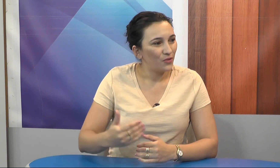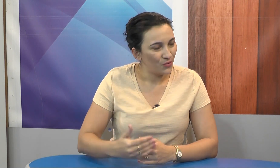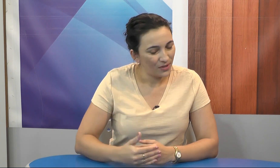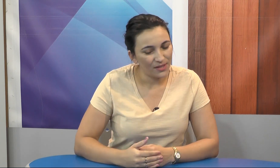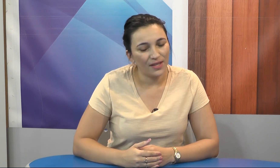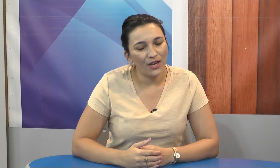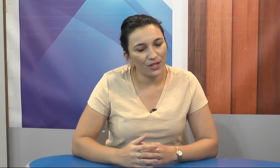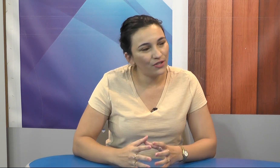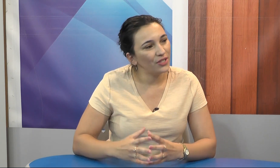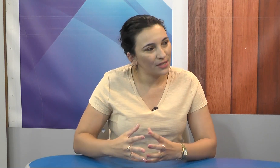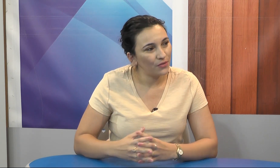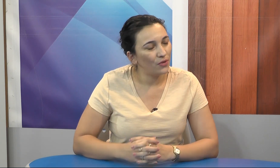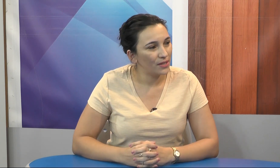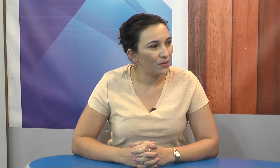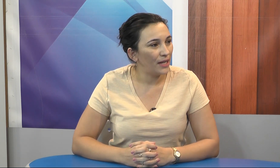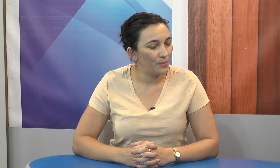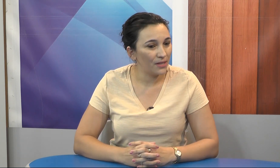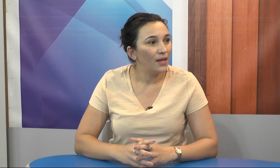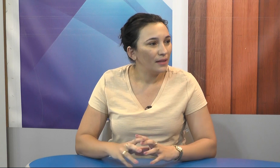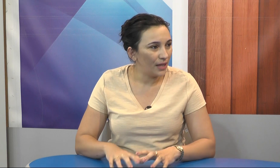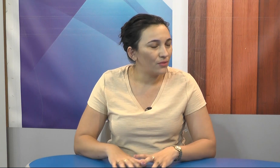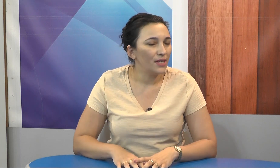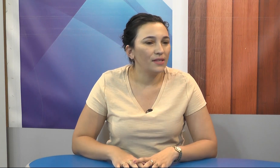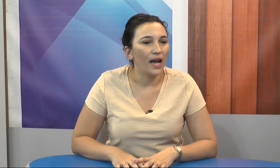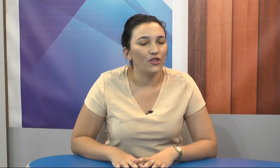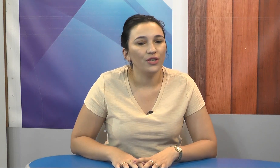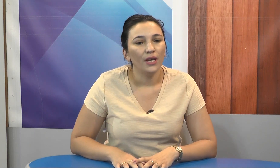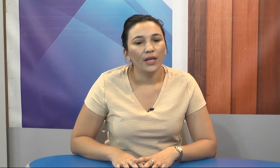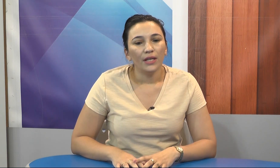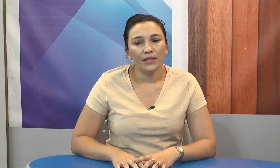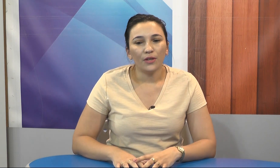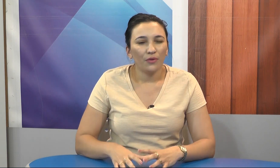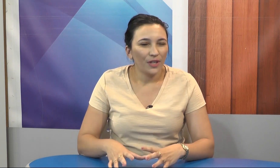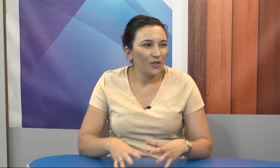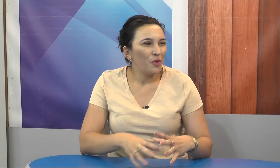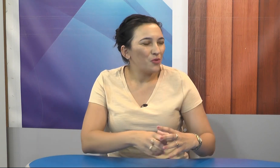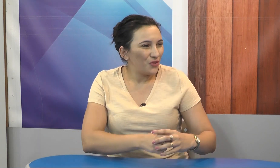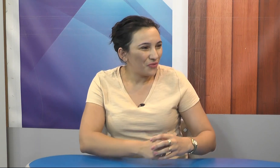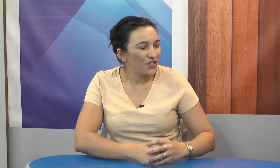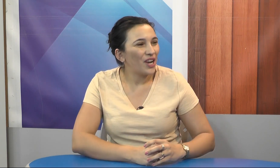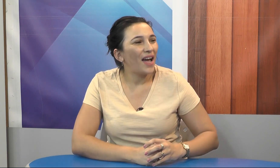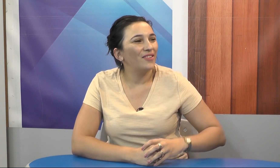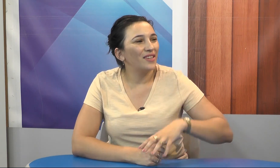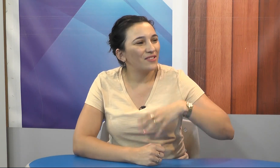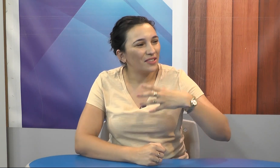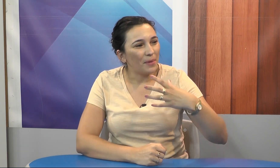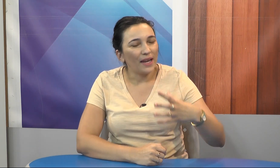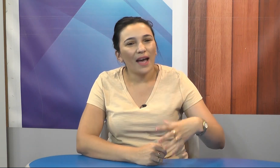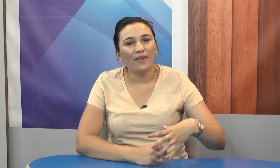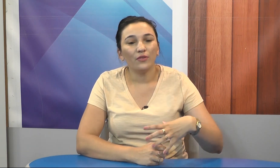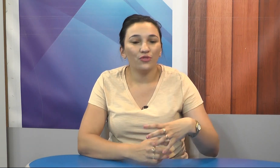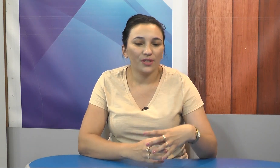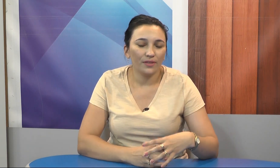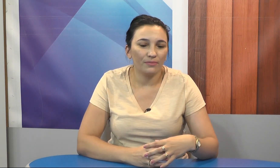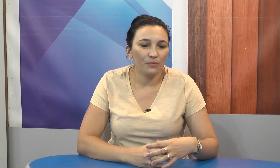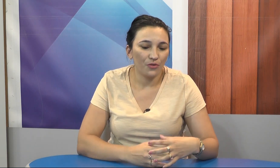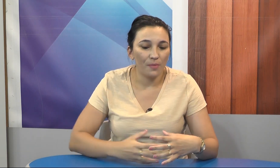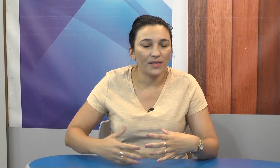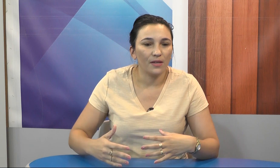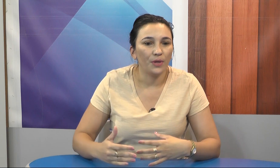surdos na cidade e que tinha essa divulgação da Libras dentro da cidade. E eu vivia ali no meu mundinho fechado, né, só trabalhava, não tinha uma formação ainda,